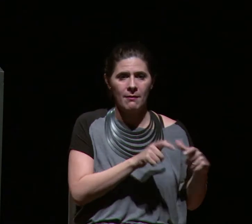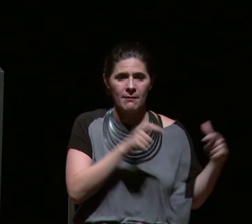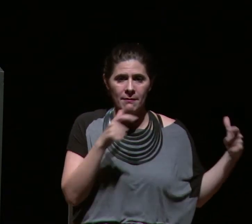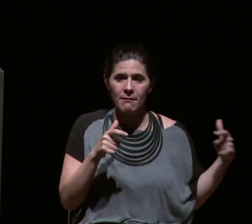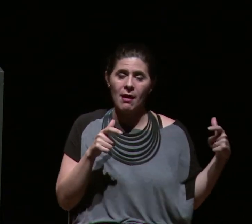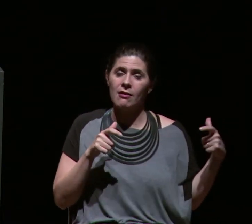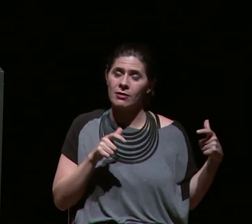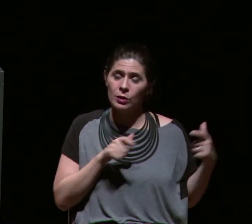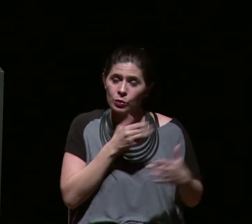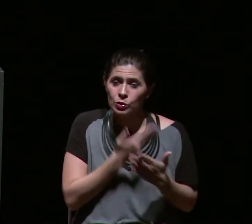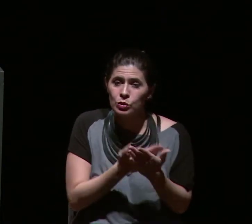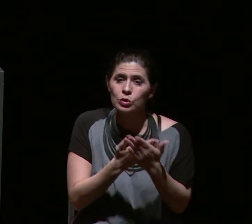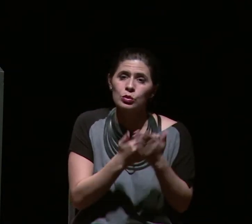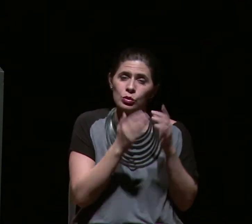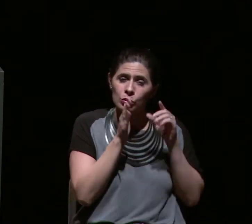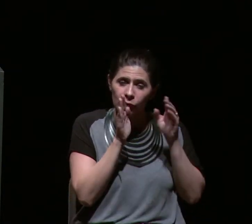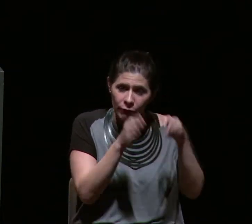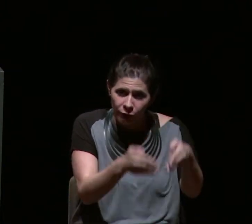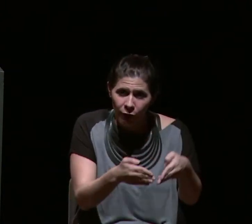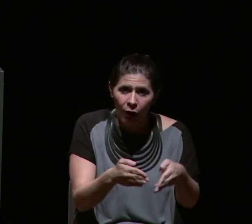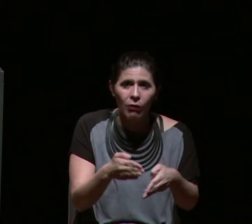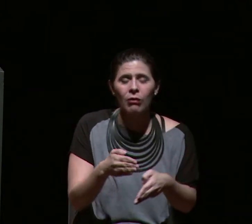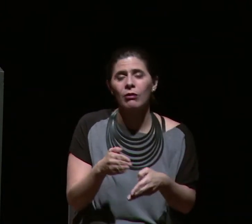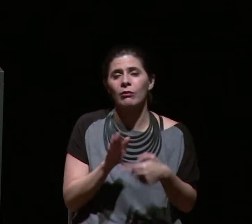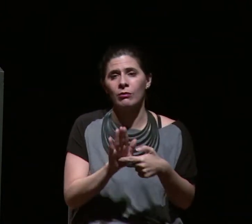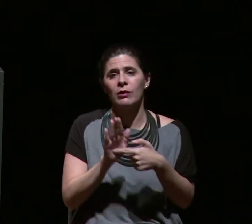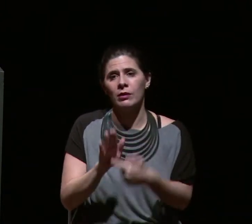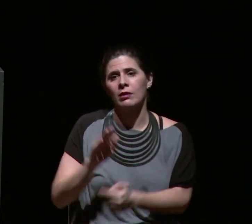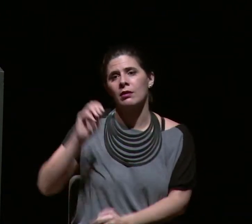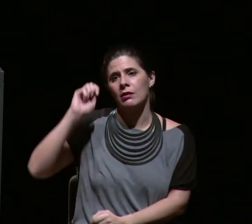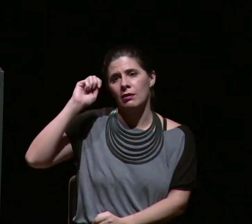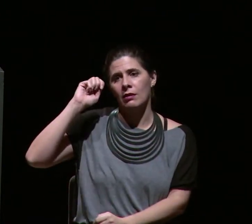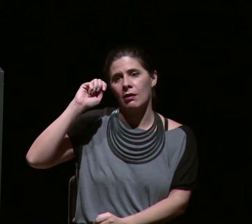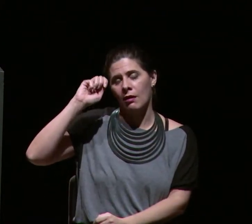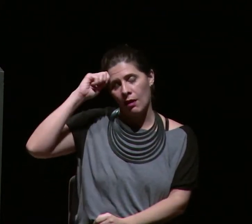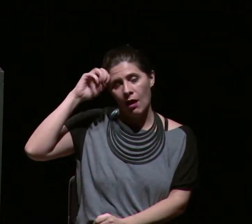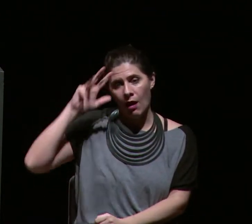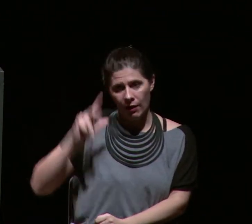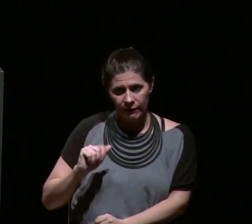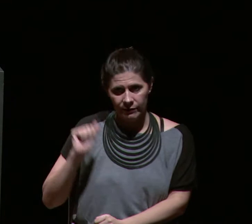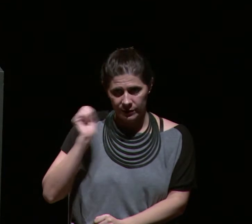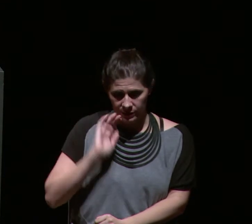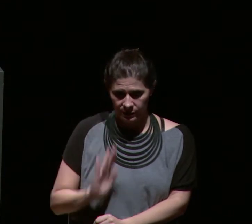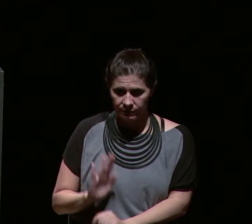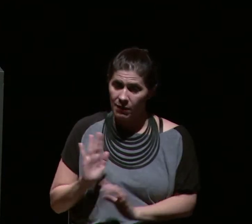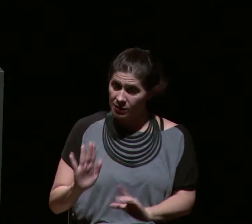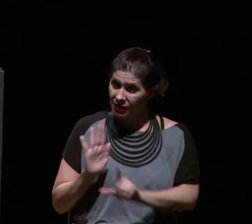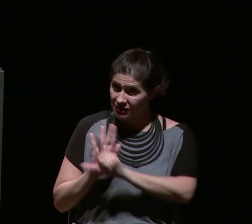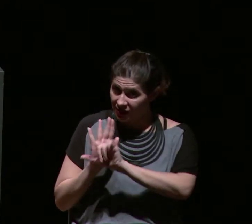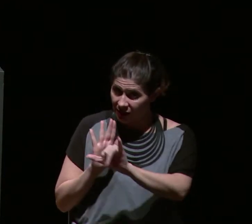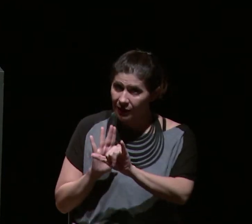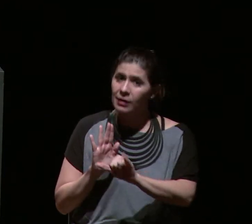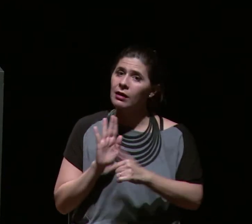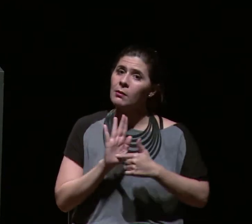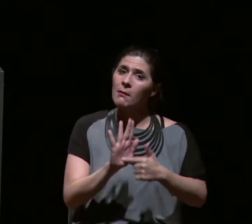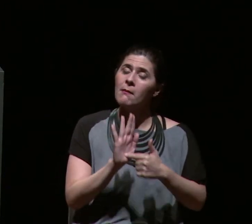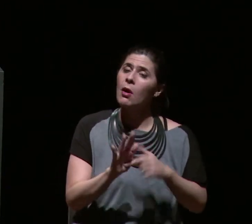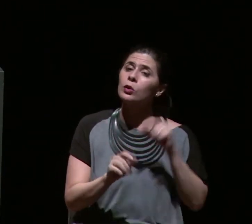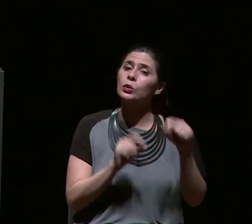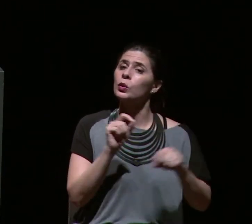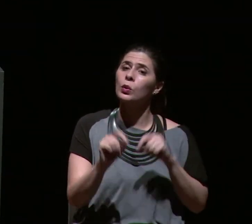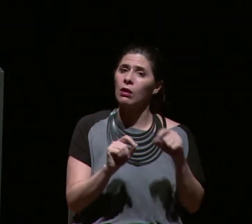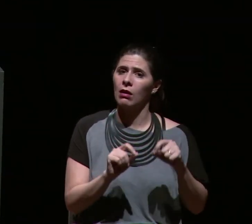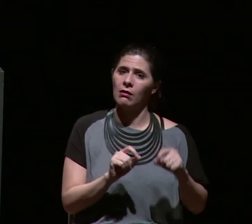culturais afro-brasileiras. Bom, de todo modo, a Lei 10.639 é apresentada como uma ferramenta na luta contra o